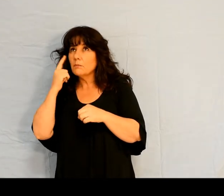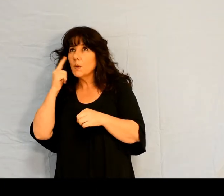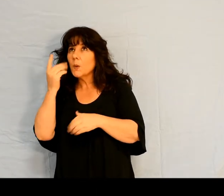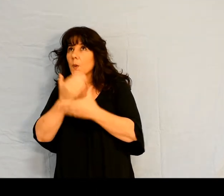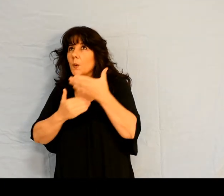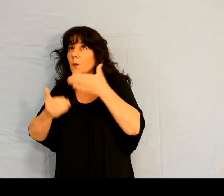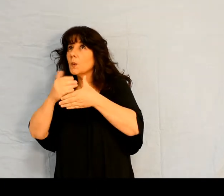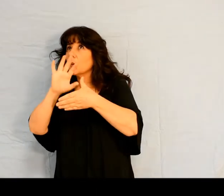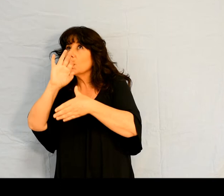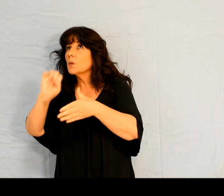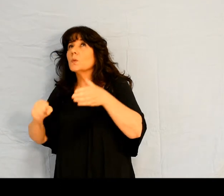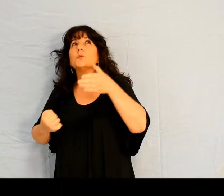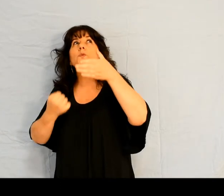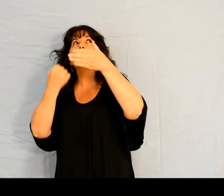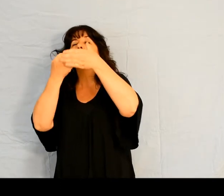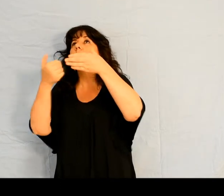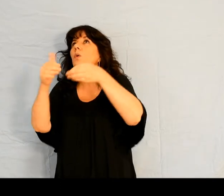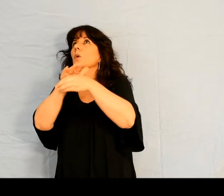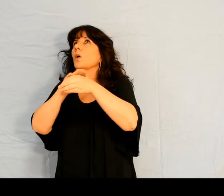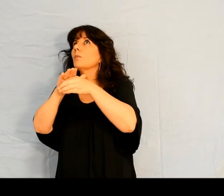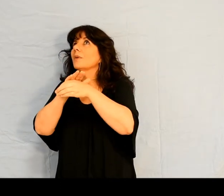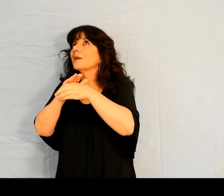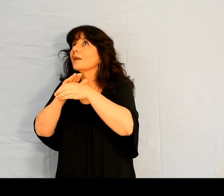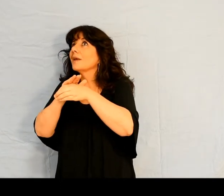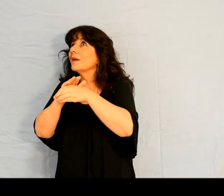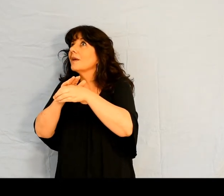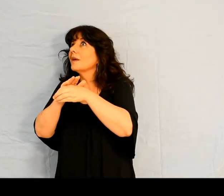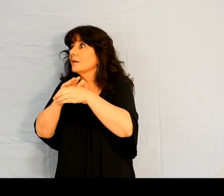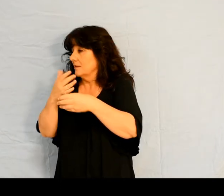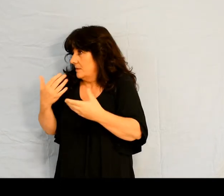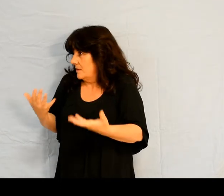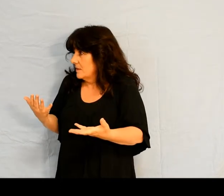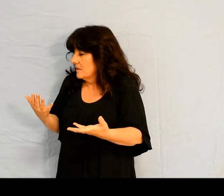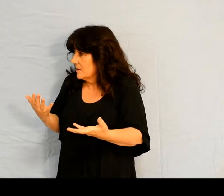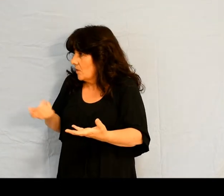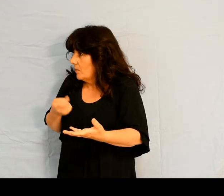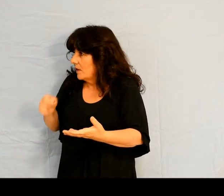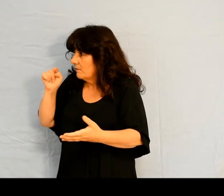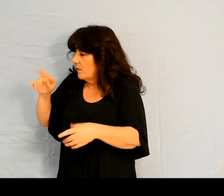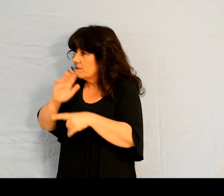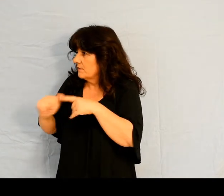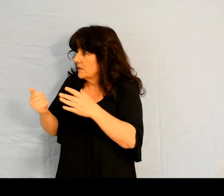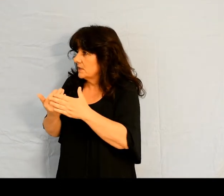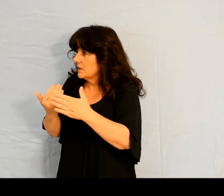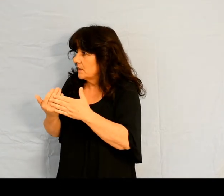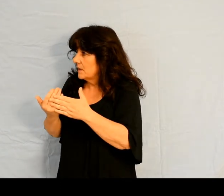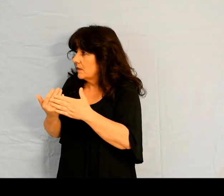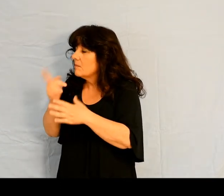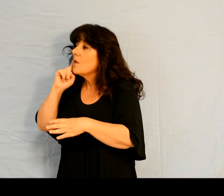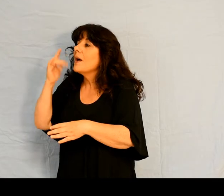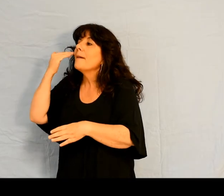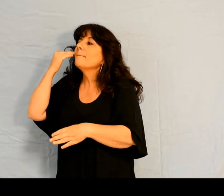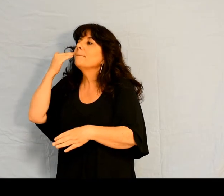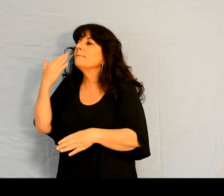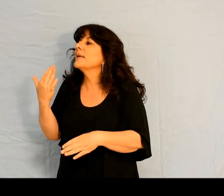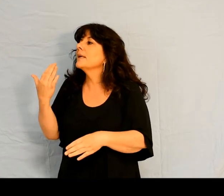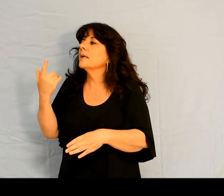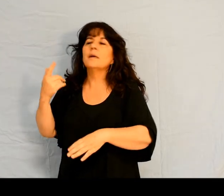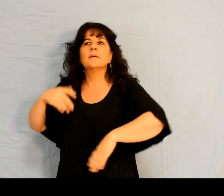Car si jamais il pose les fondations et n'est pas capable d'achever, tous ceux qui le